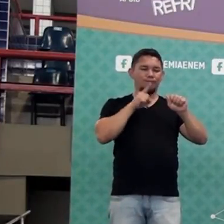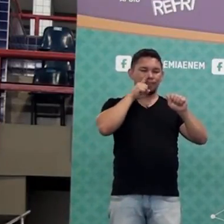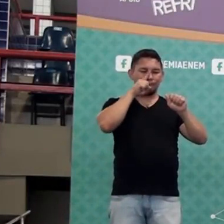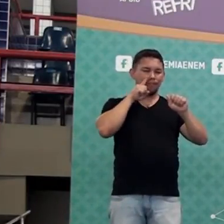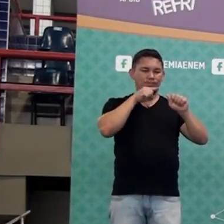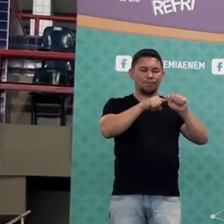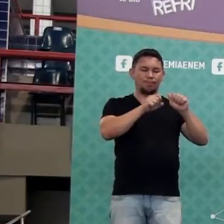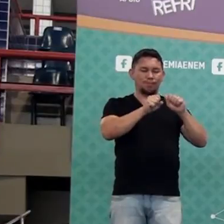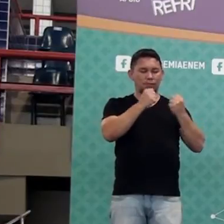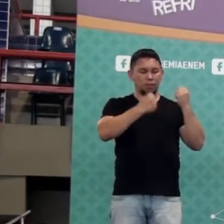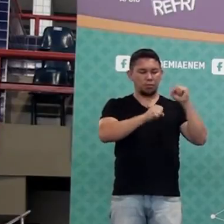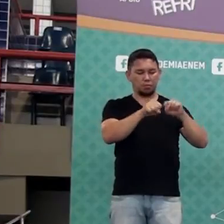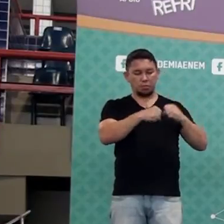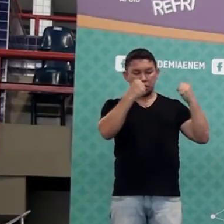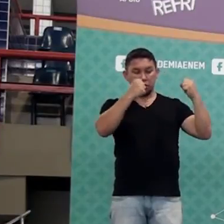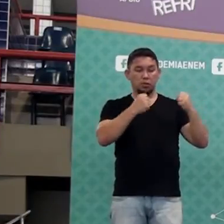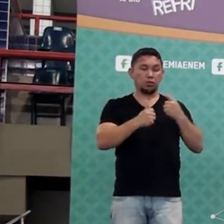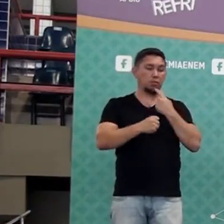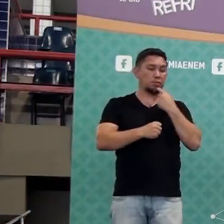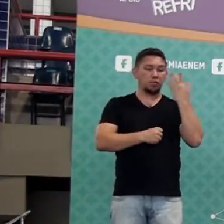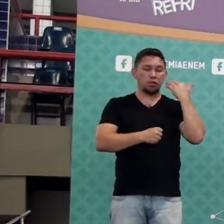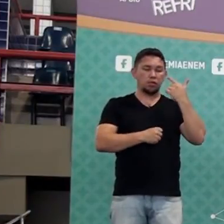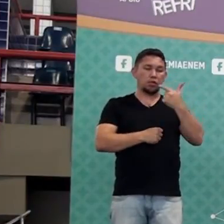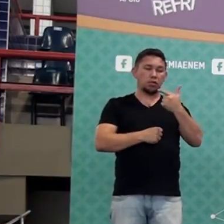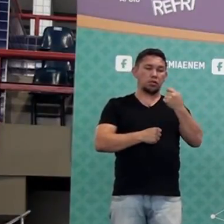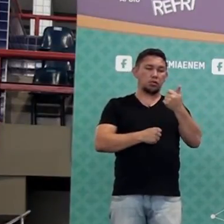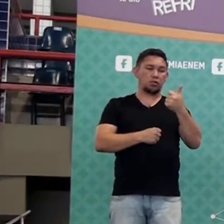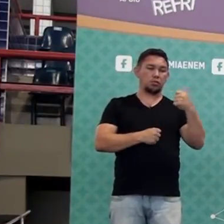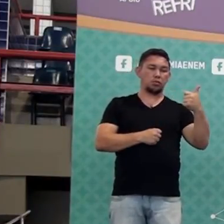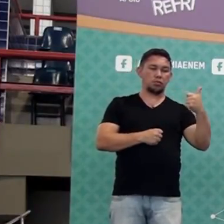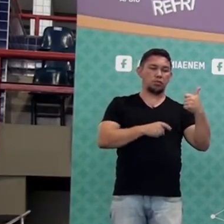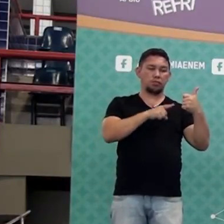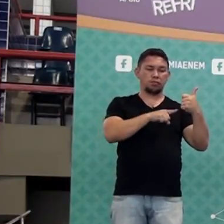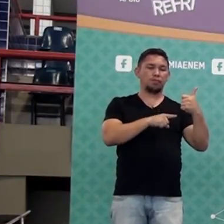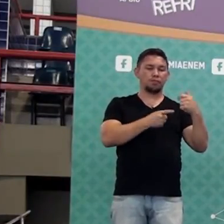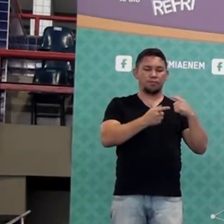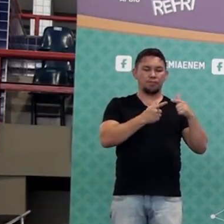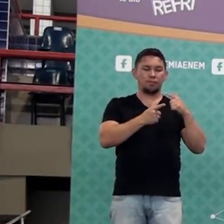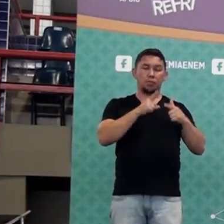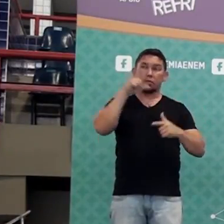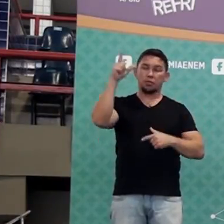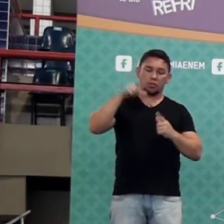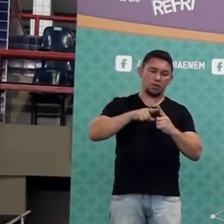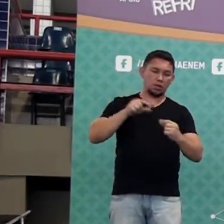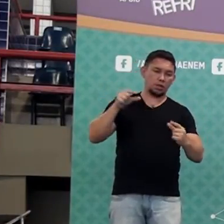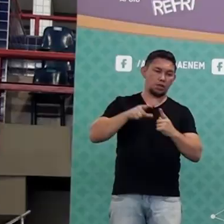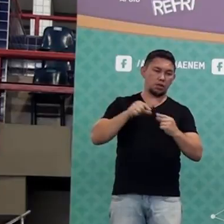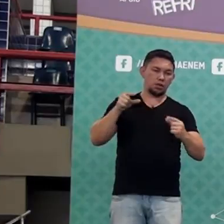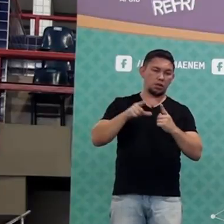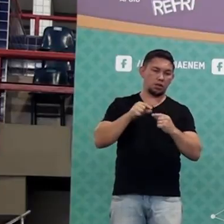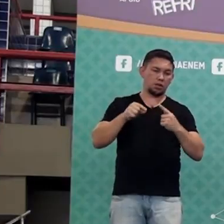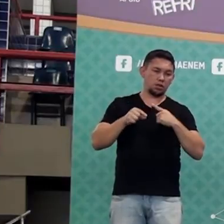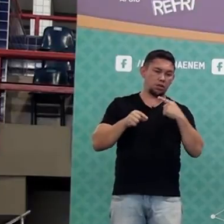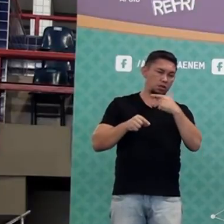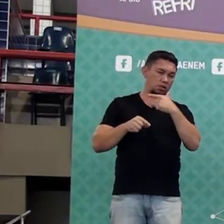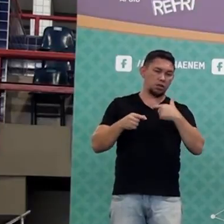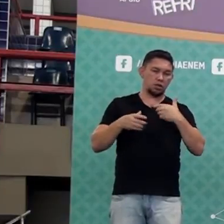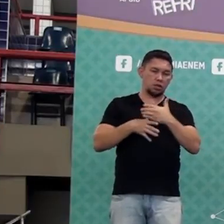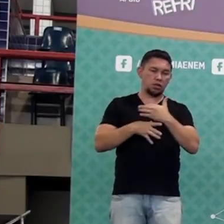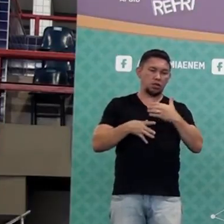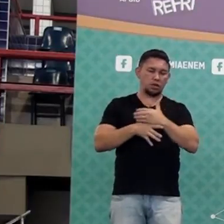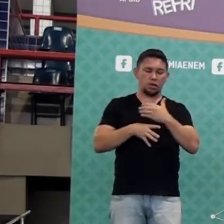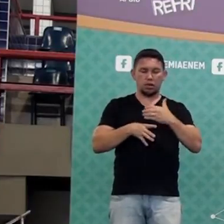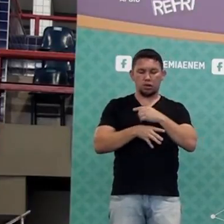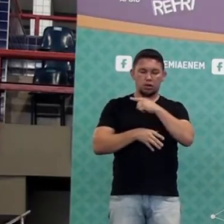grave nuclear. E agora, em 2011, a gente teve um outro acidente lá no Japão, que foi na cidade de Fukushima,